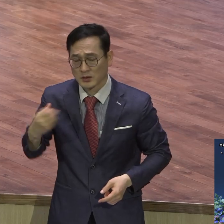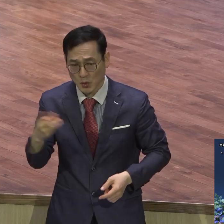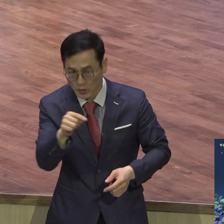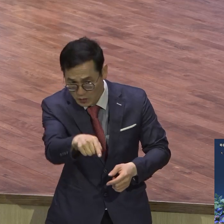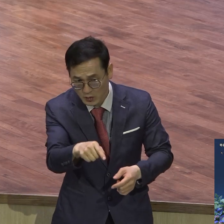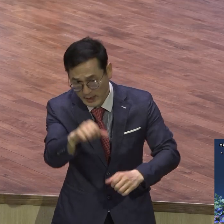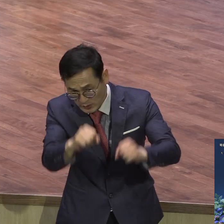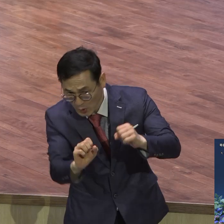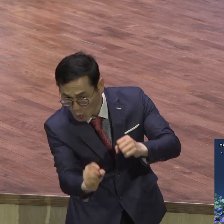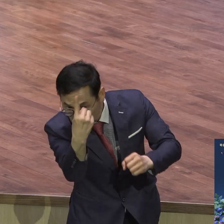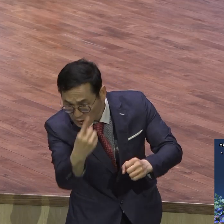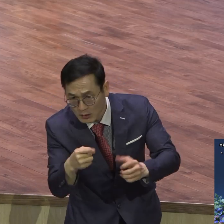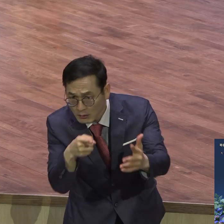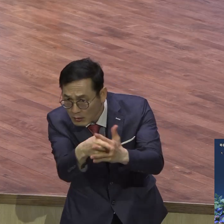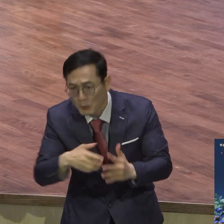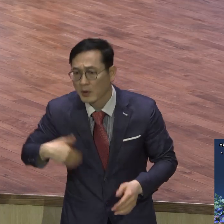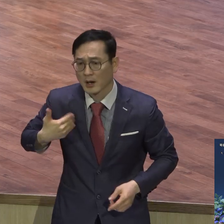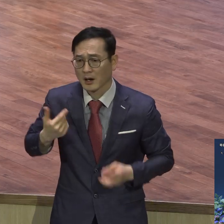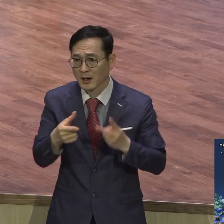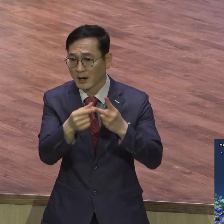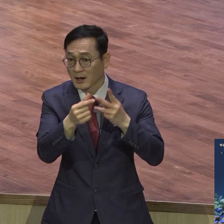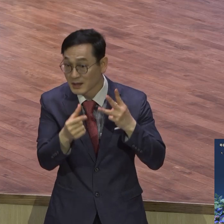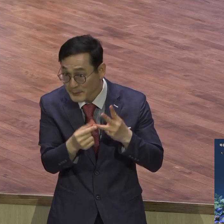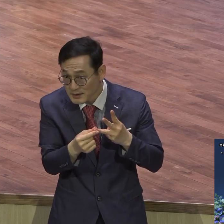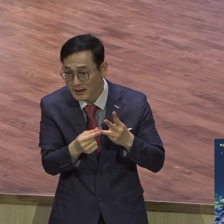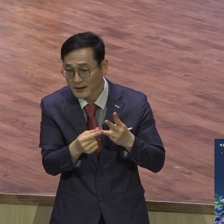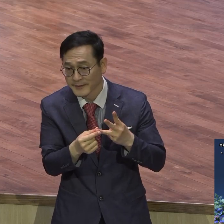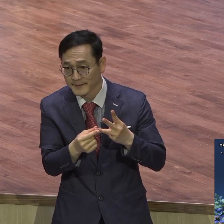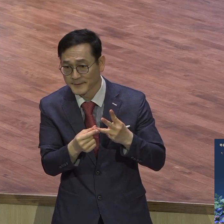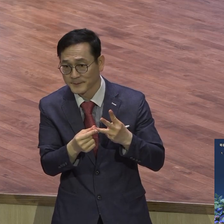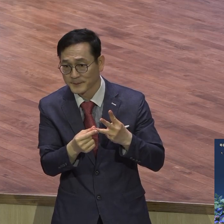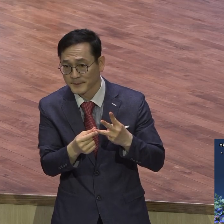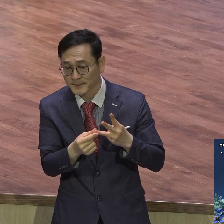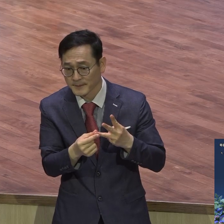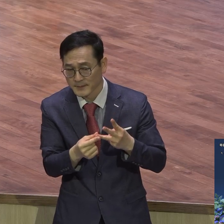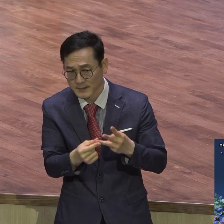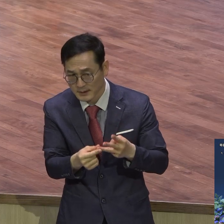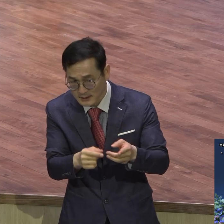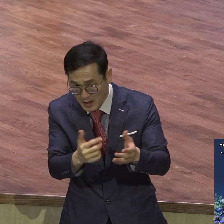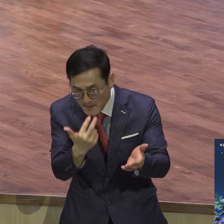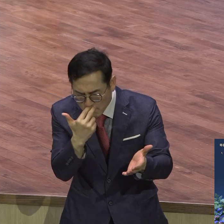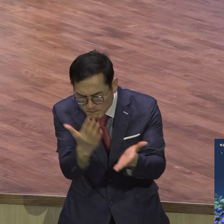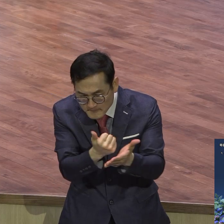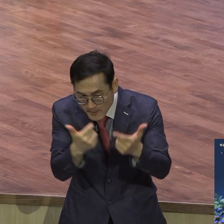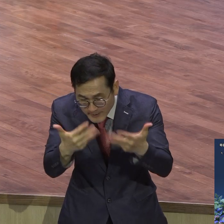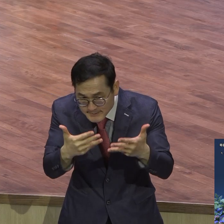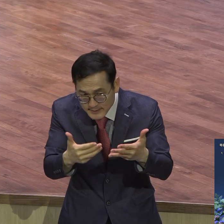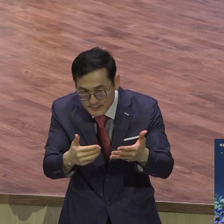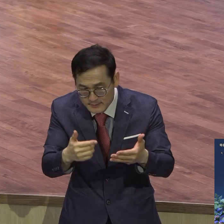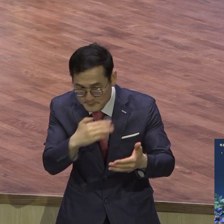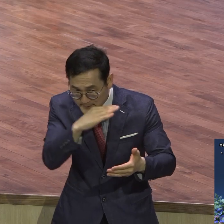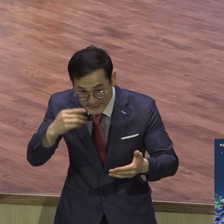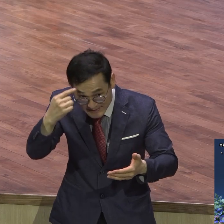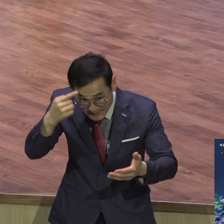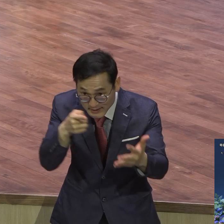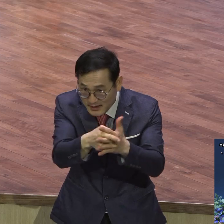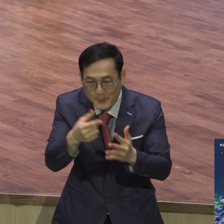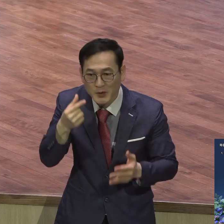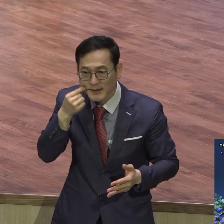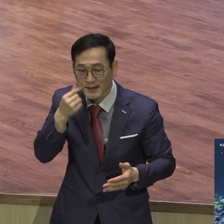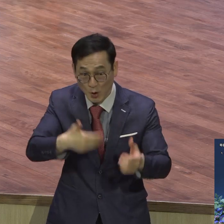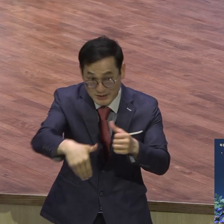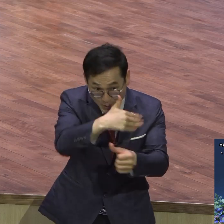완전히 이해하지 못한다 셋째 우리는 완전히 객관적으로 사과할 수 없다 넷째 그 상황이 있지 않으면 정확히 알 수 없다